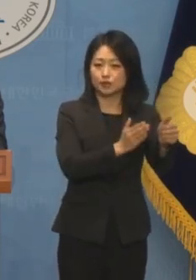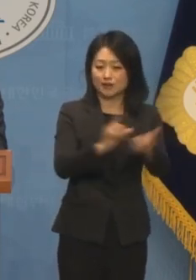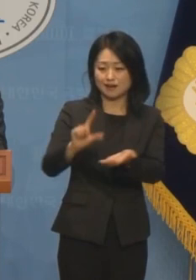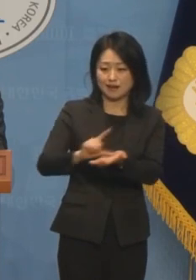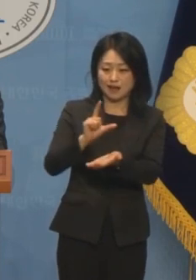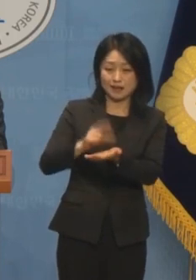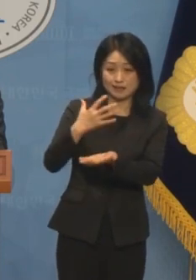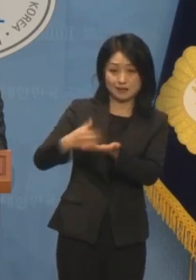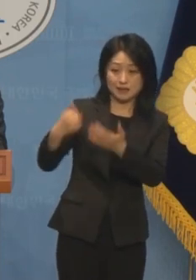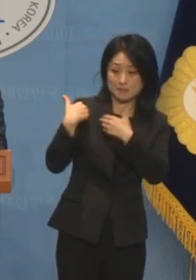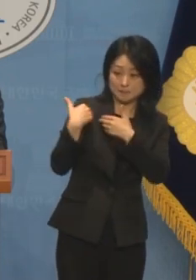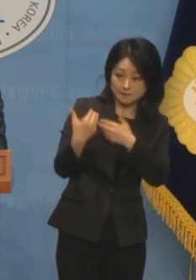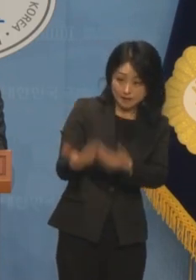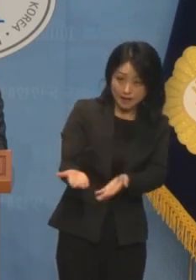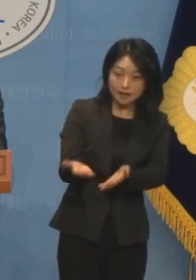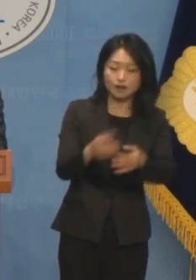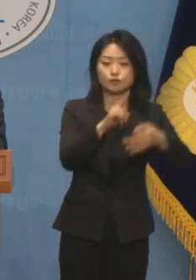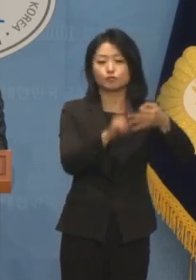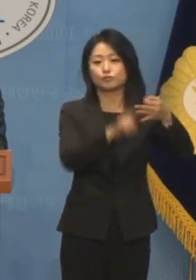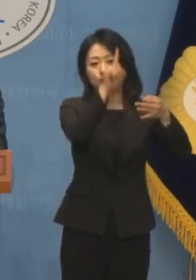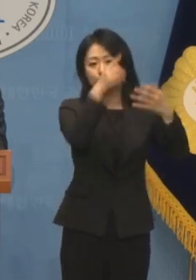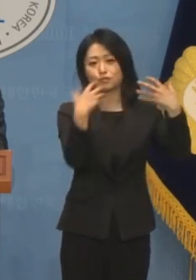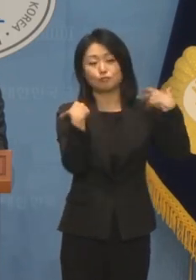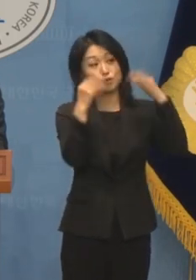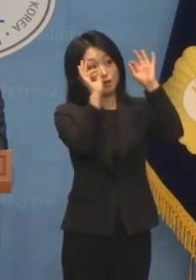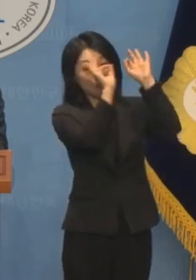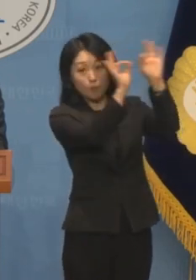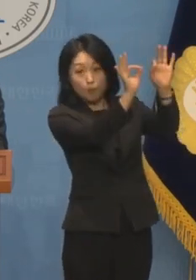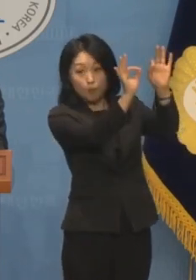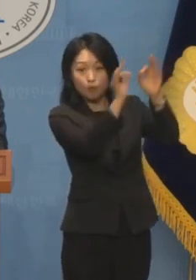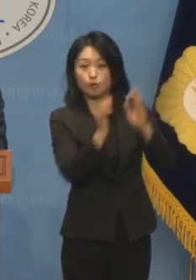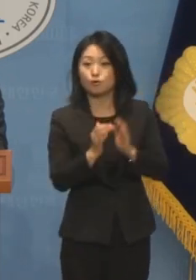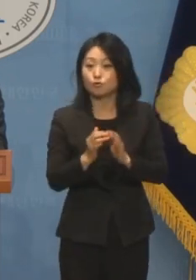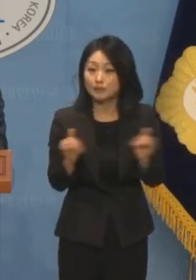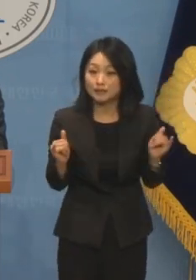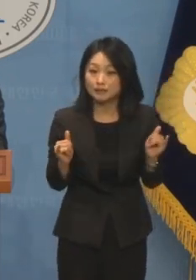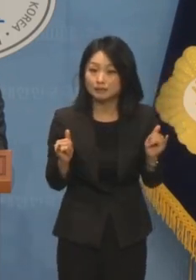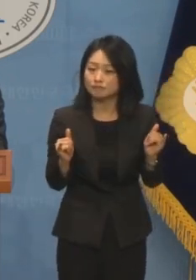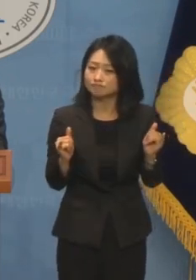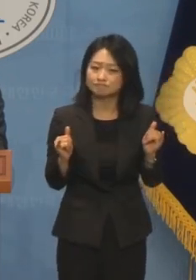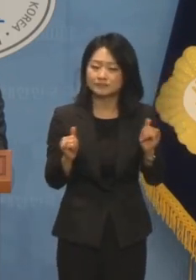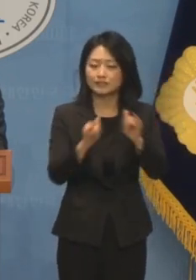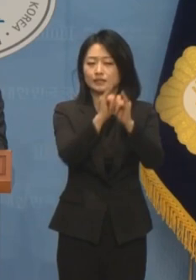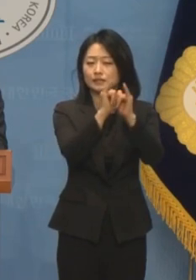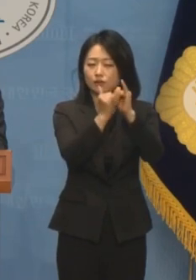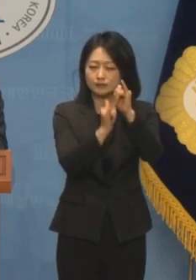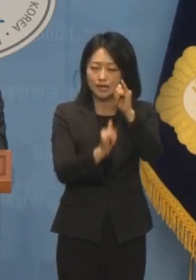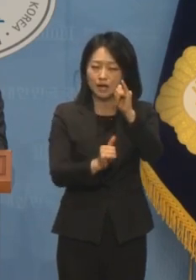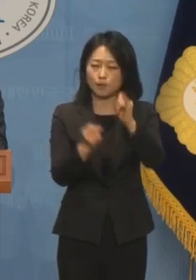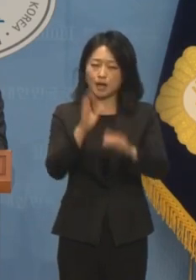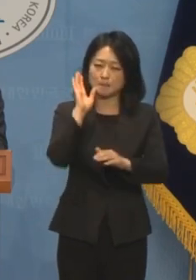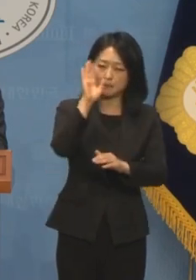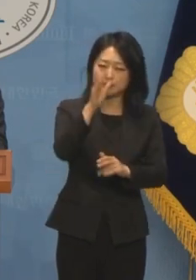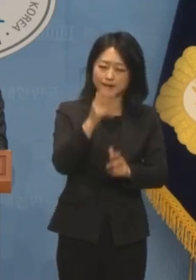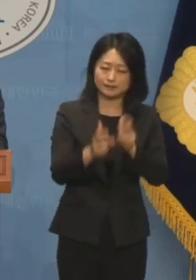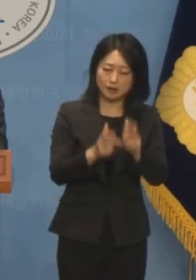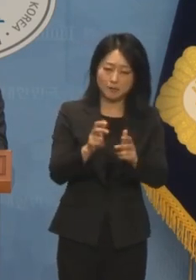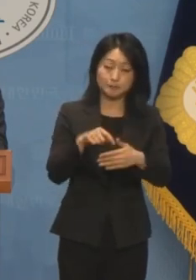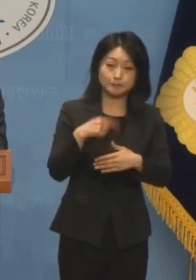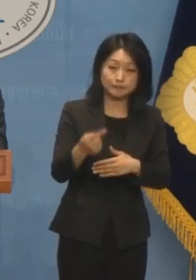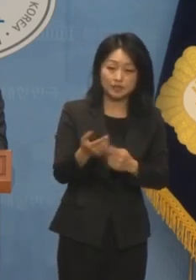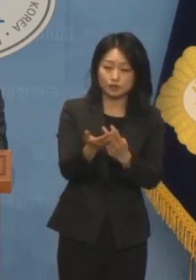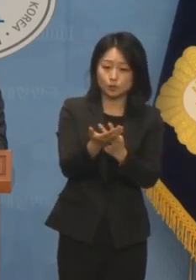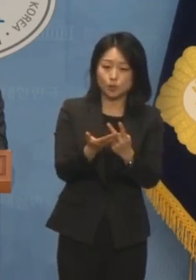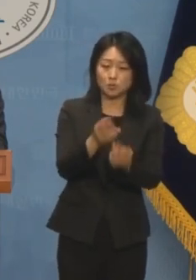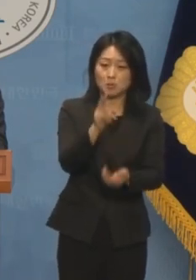강탈을 수수방관하는 윤석열 정부를 보며 국민께서는 역사, 미래 산업 다음은